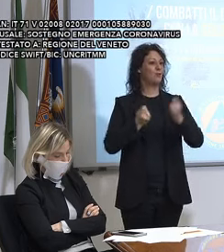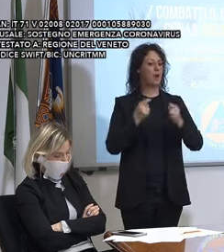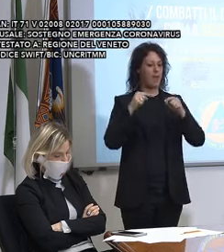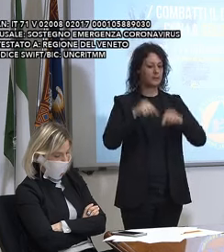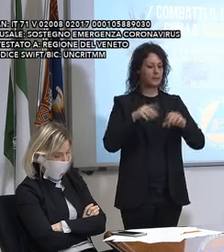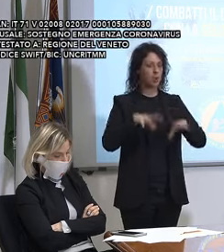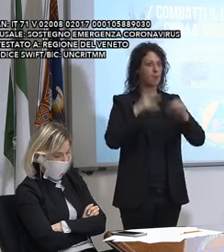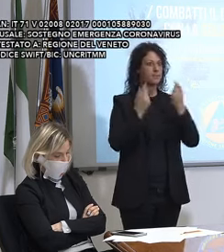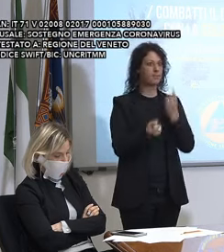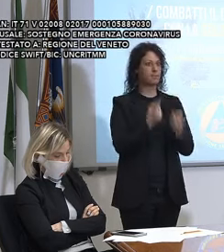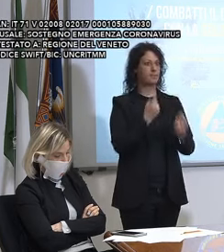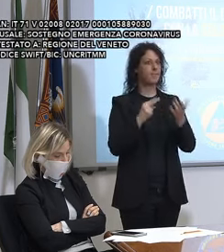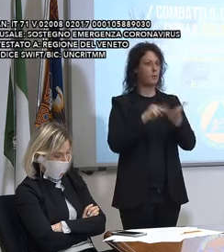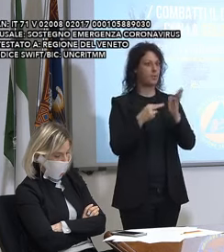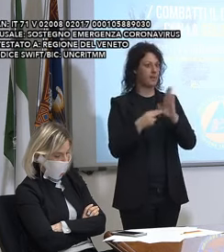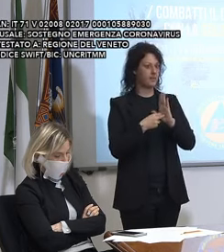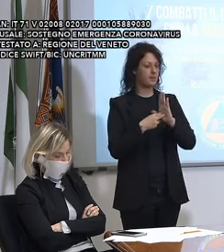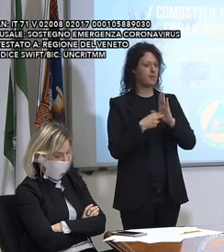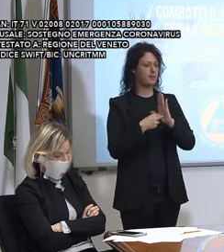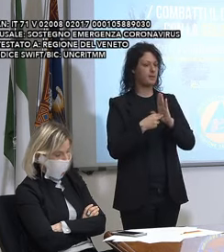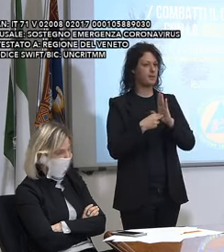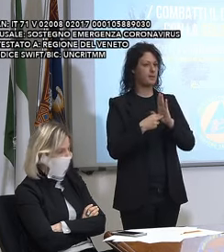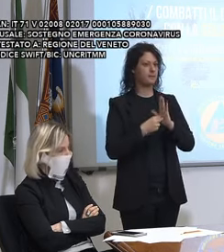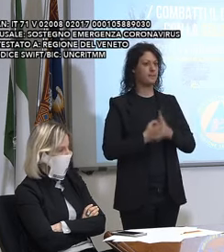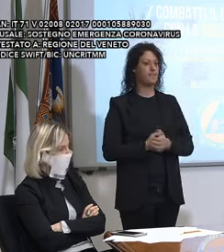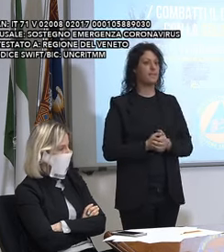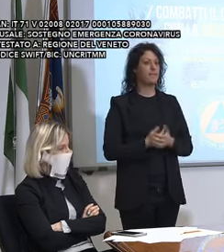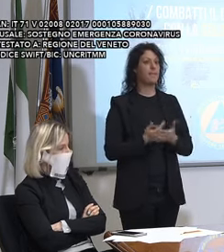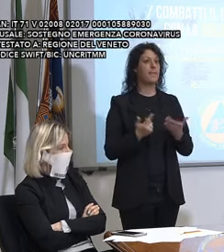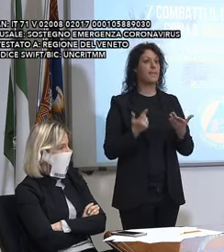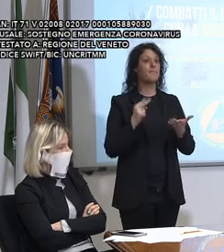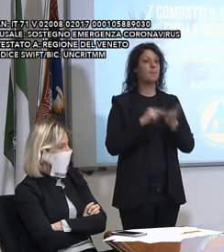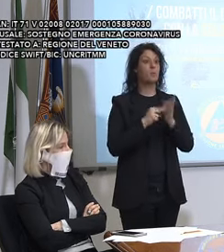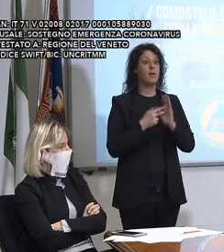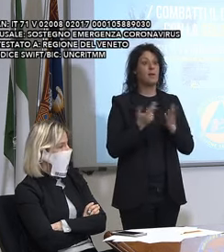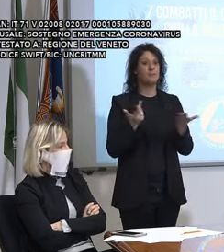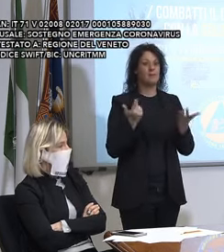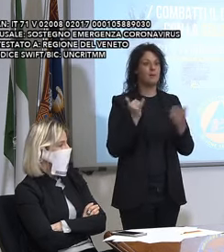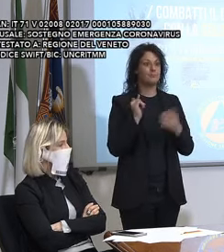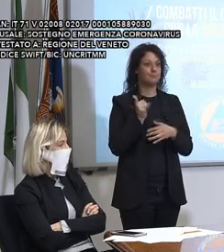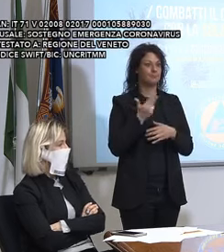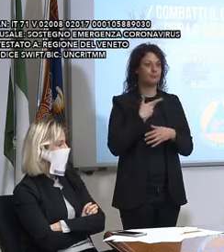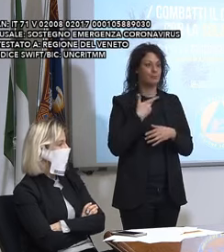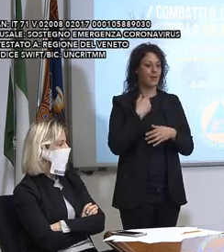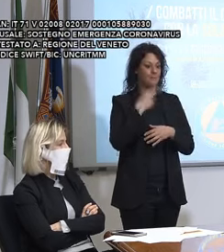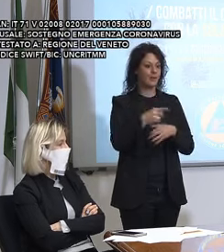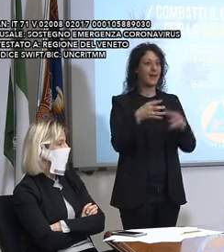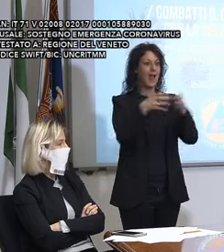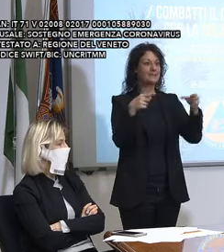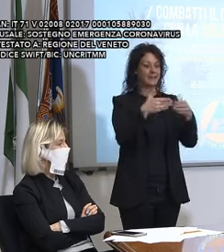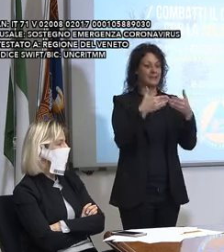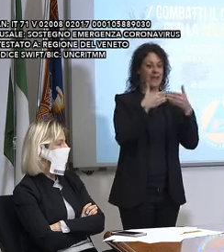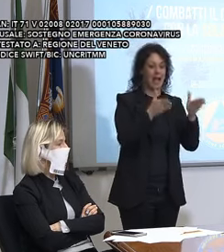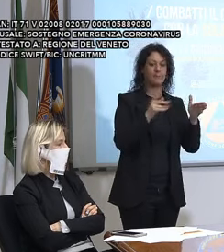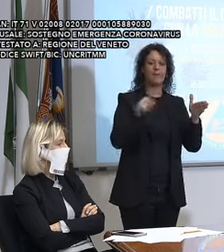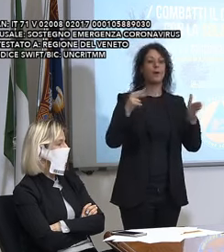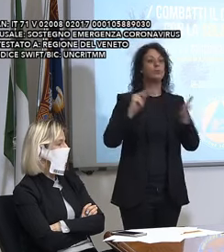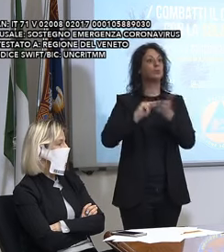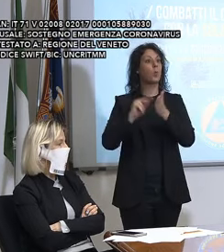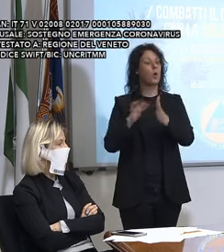Il tema della contemporaneità, della non contemporaneità dell'apertura delle aziende con la chiusura delle scuole,